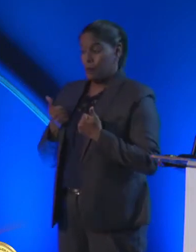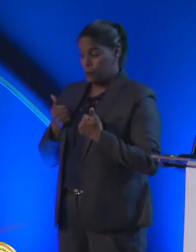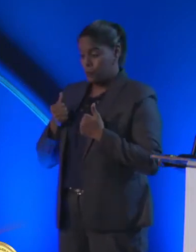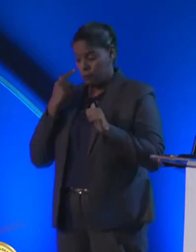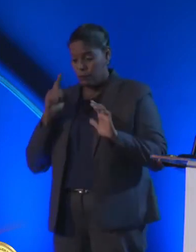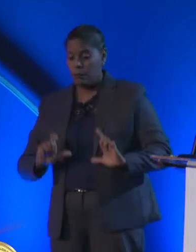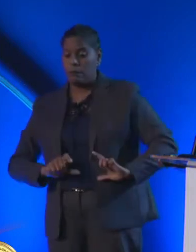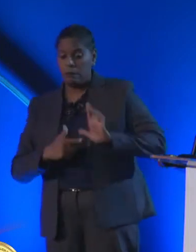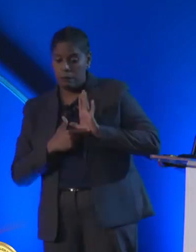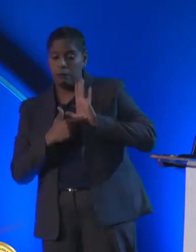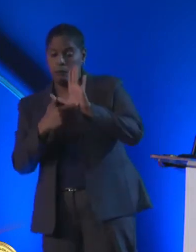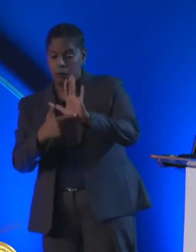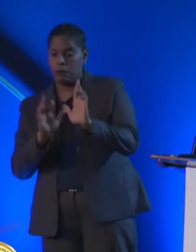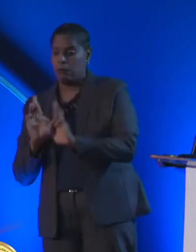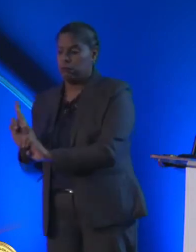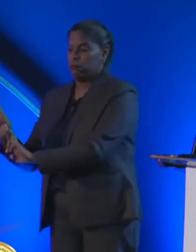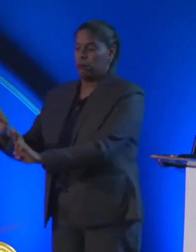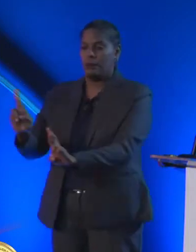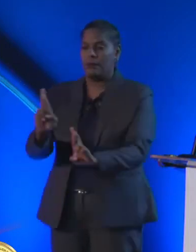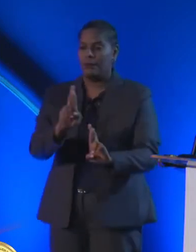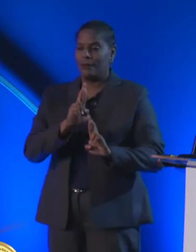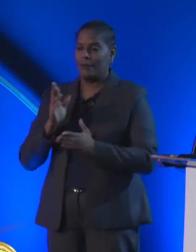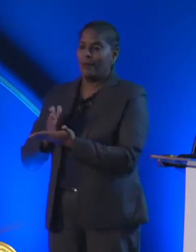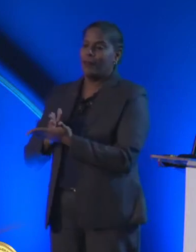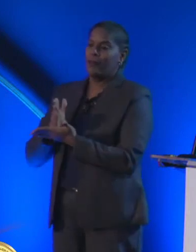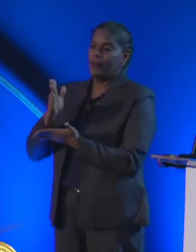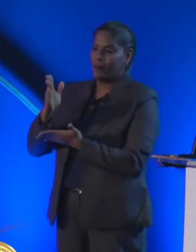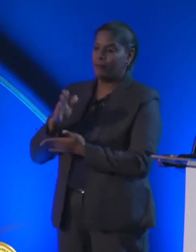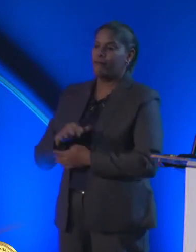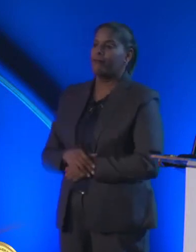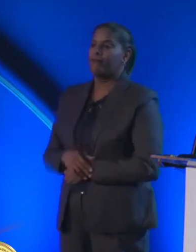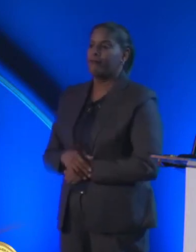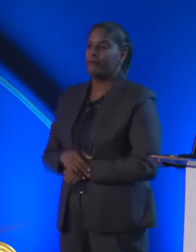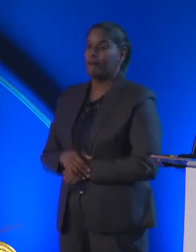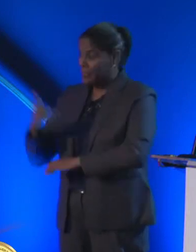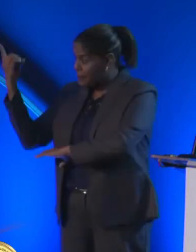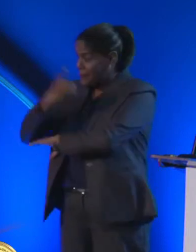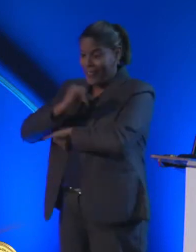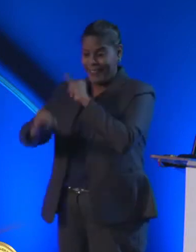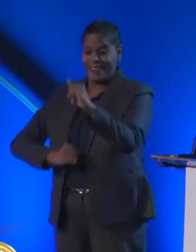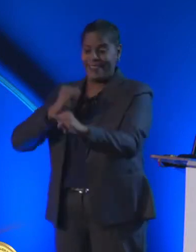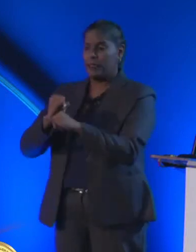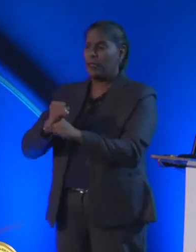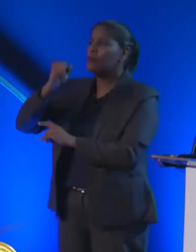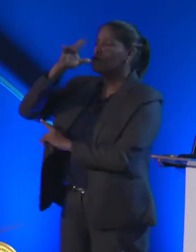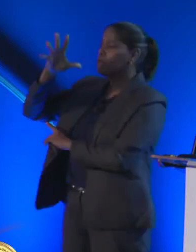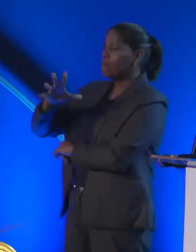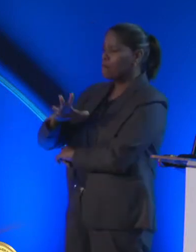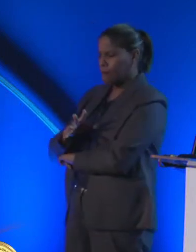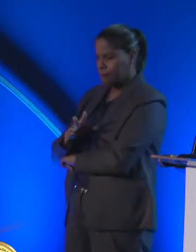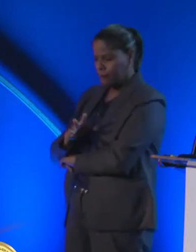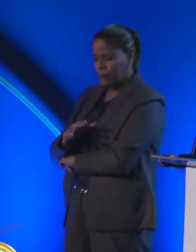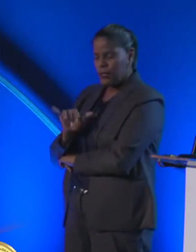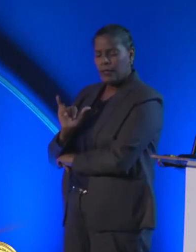reconocimiento y el respeto a los derechos este día internacional de la mujer